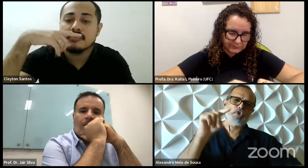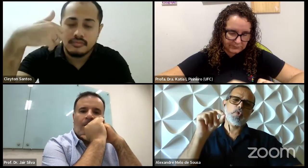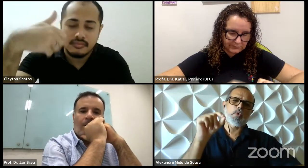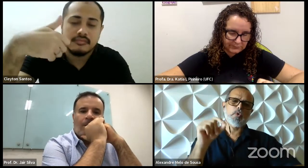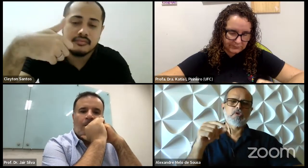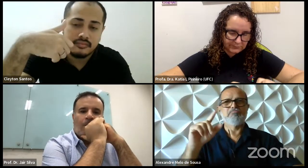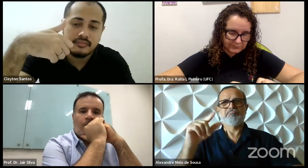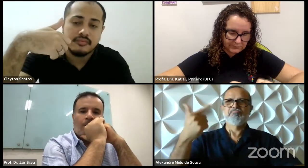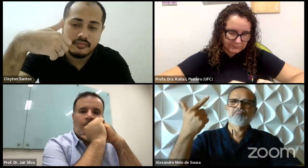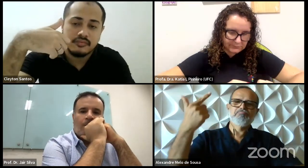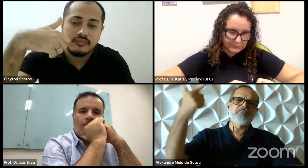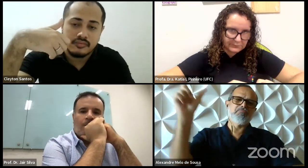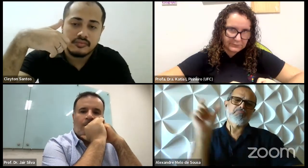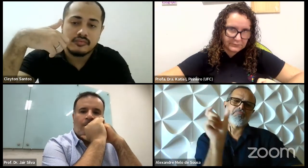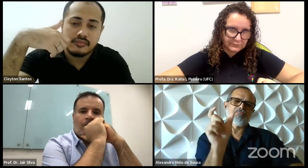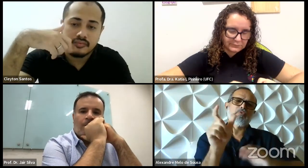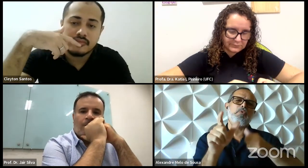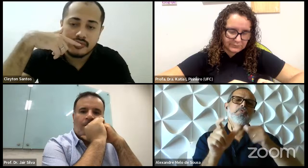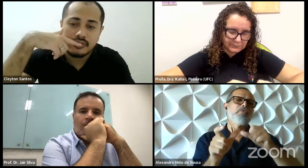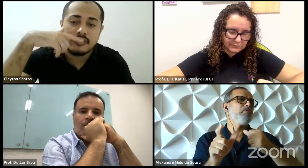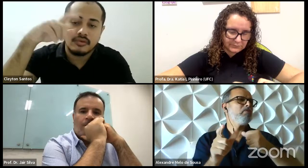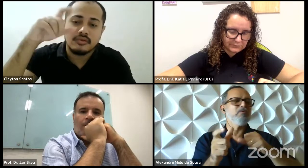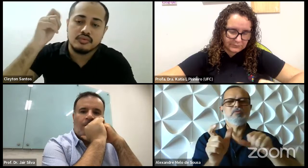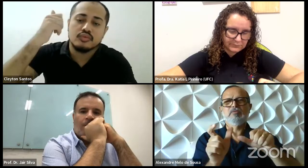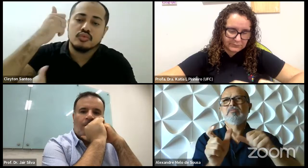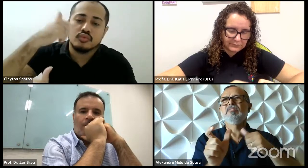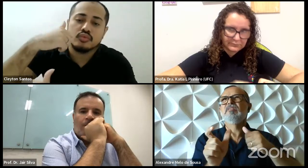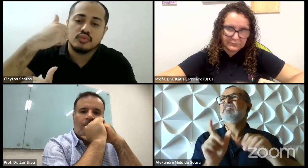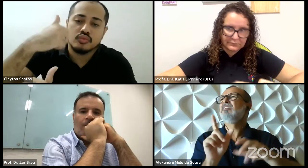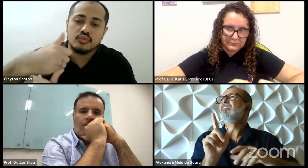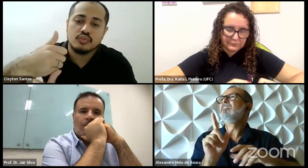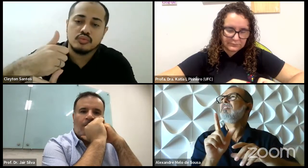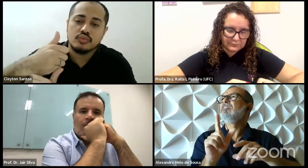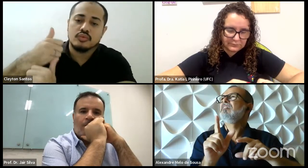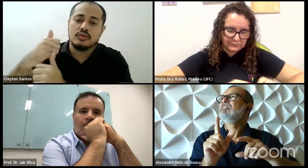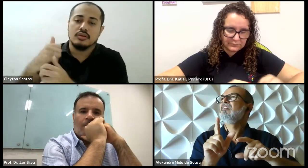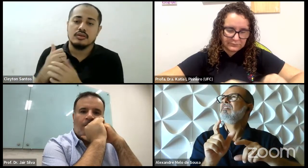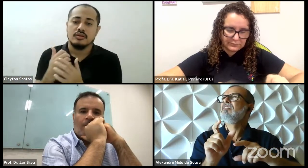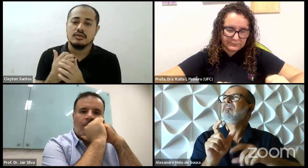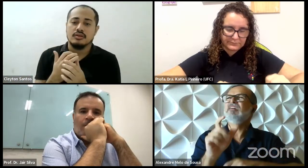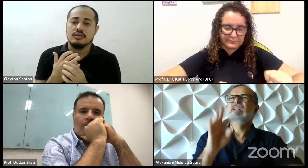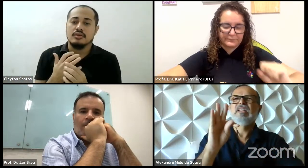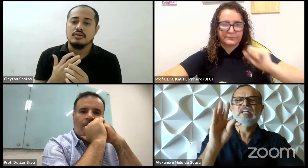tão legal, não. Então, posteriormente, você poderia fazer uma outra escolha.